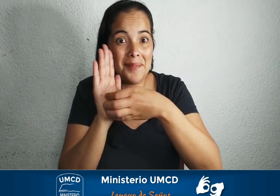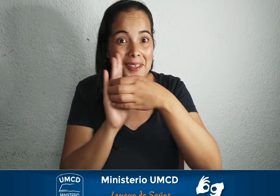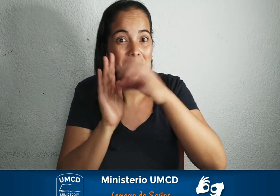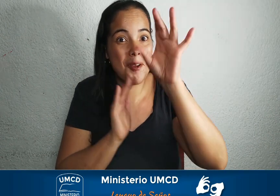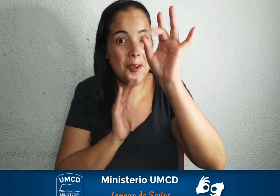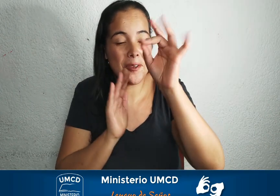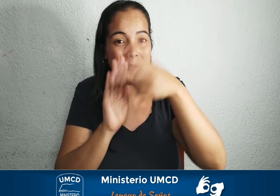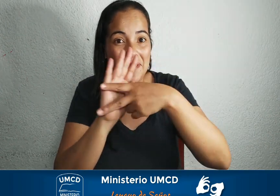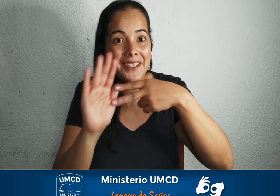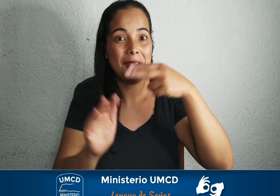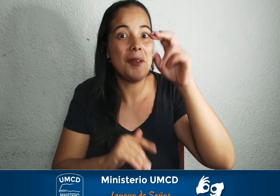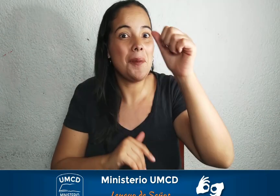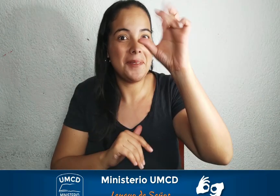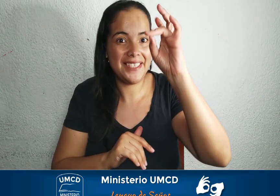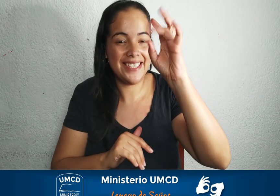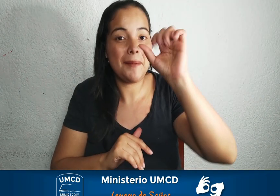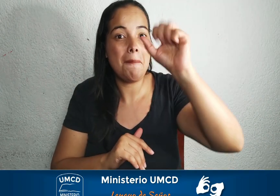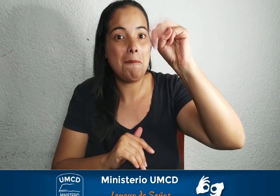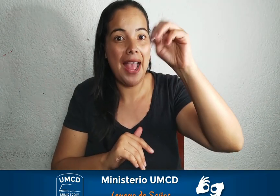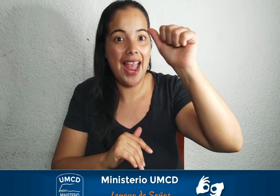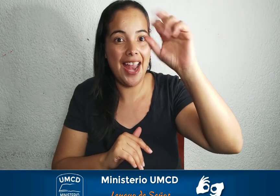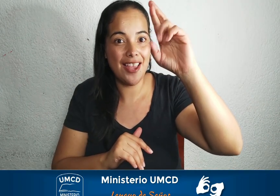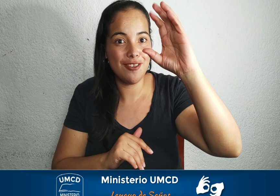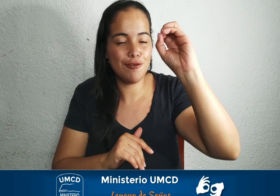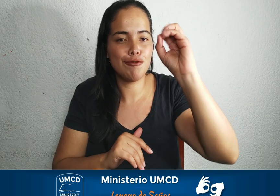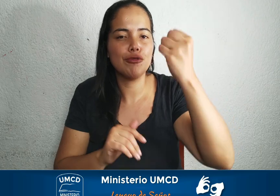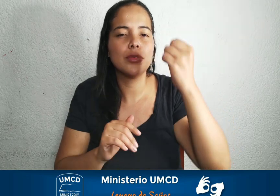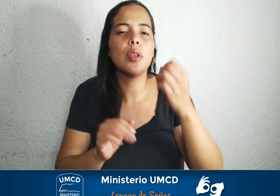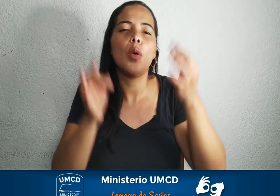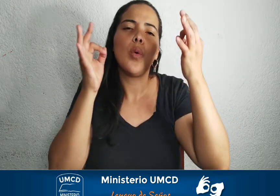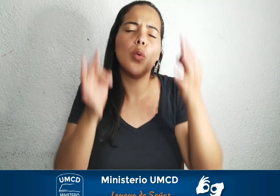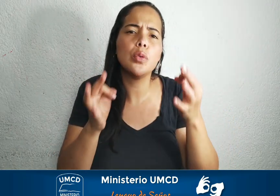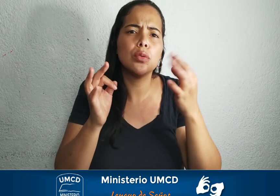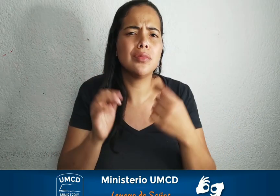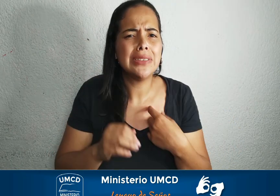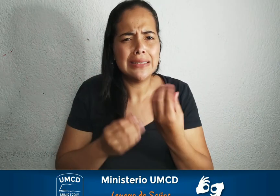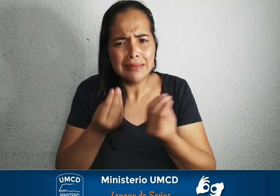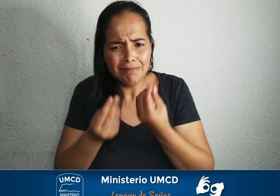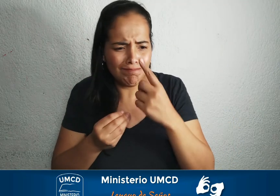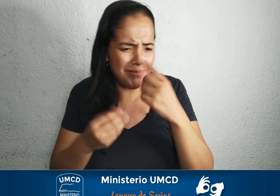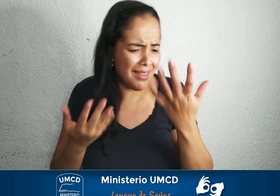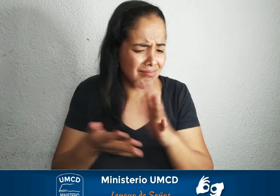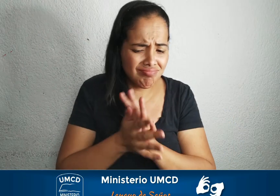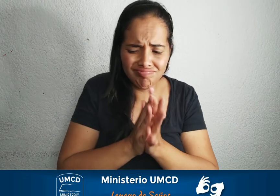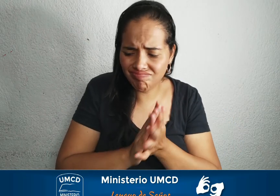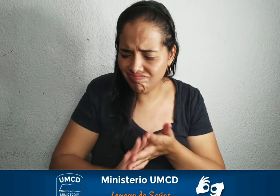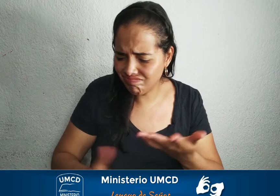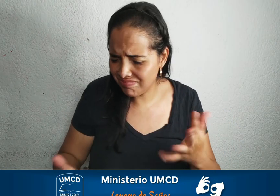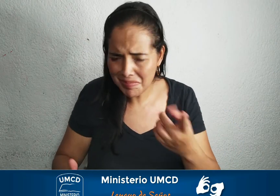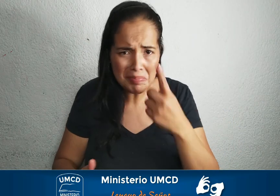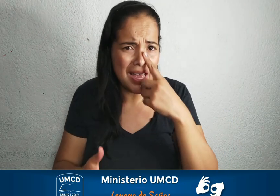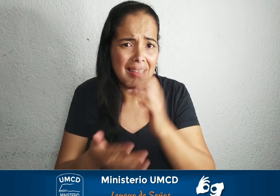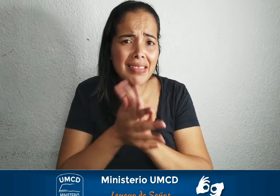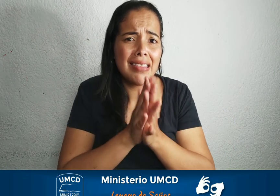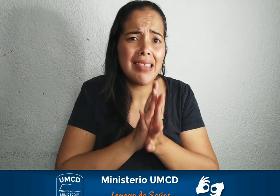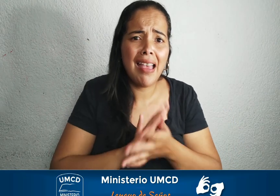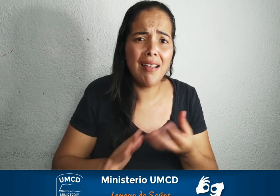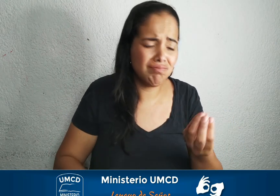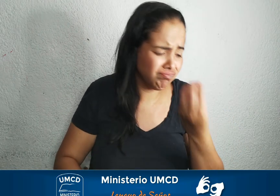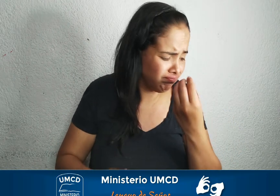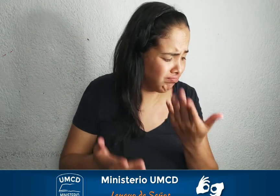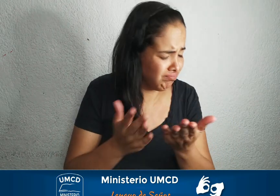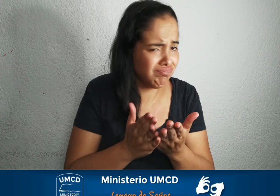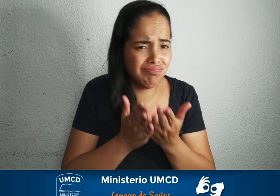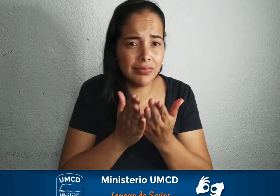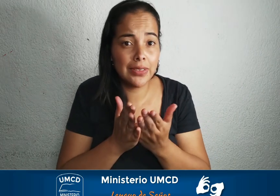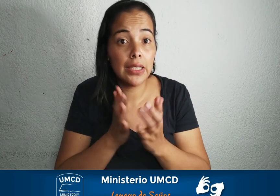versículo 14 de Marcos, que habían olvidado traer pan y no tenían sino un pan consigo en la barca, y